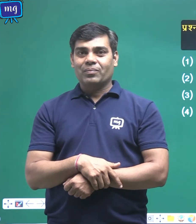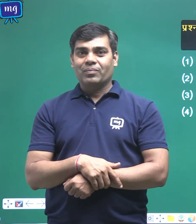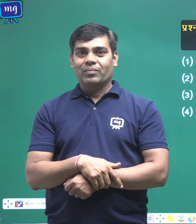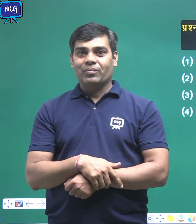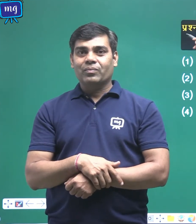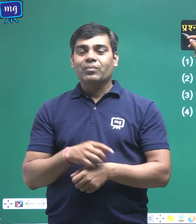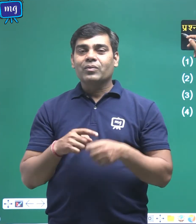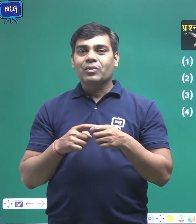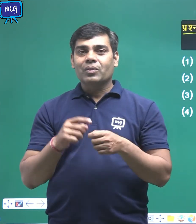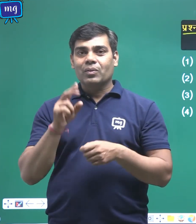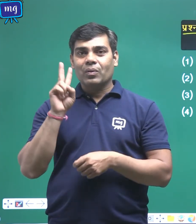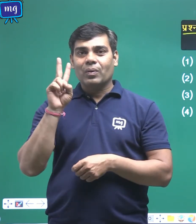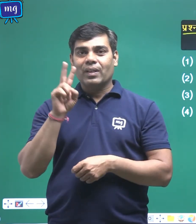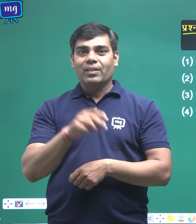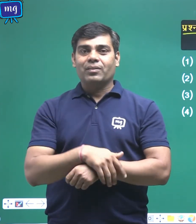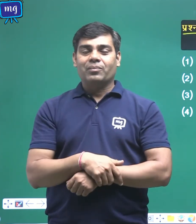दूसरा है,